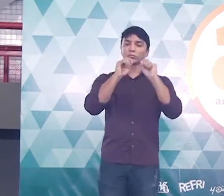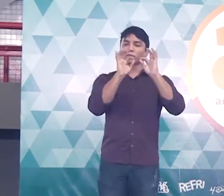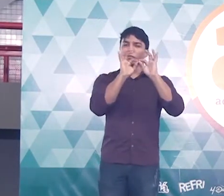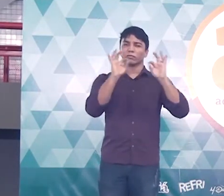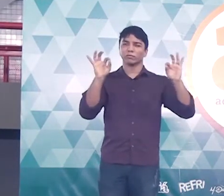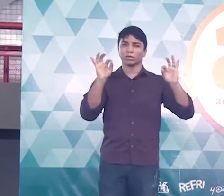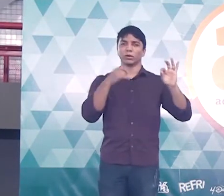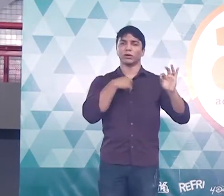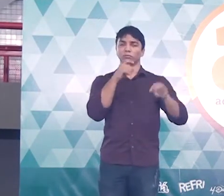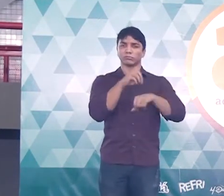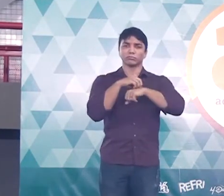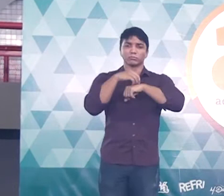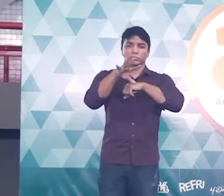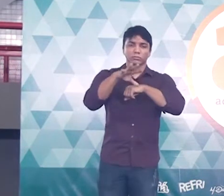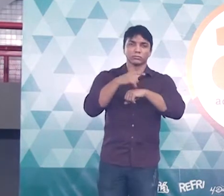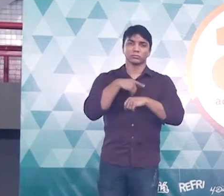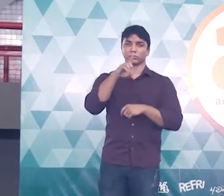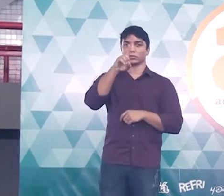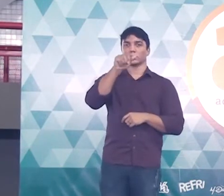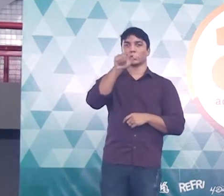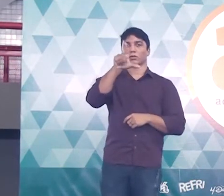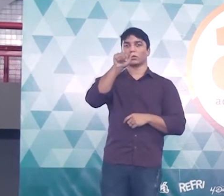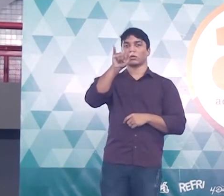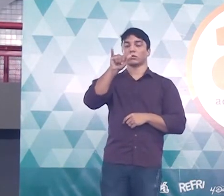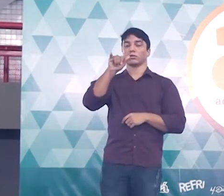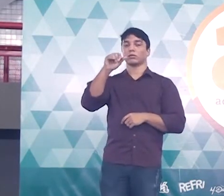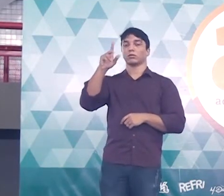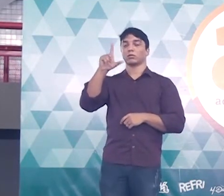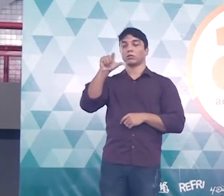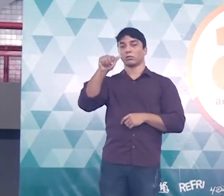uma mensagem do Dalai Lama.